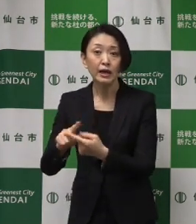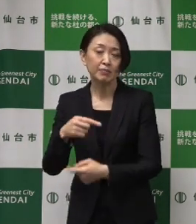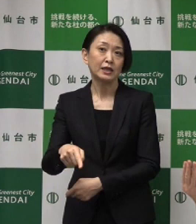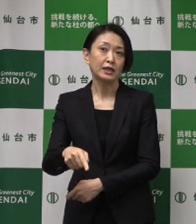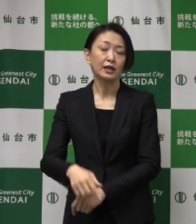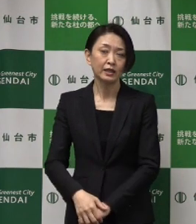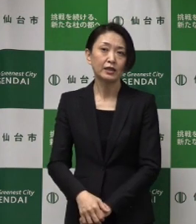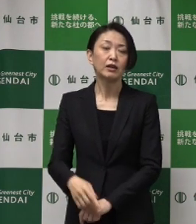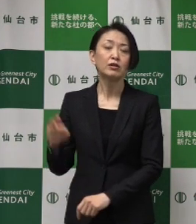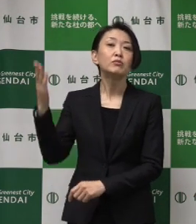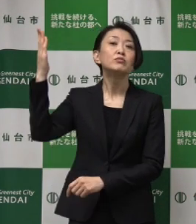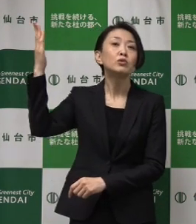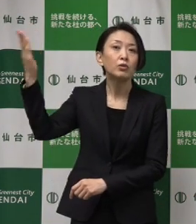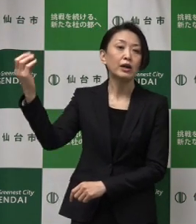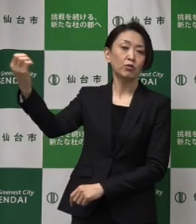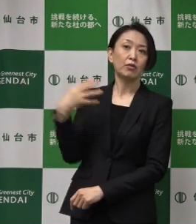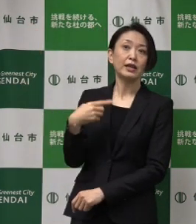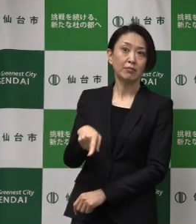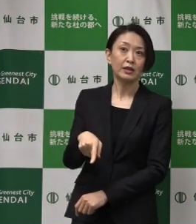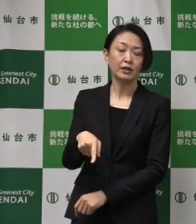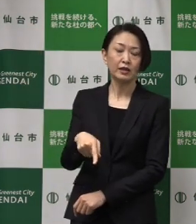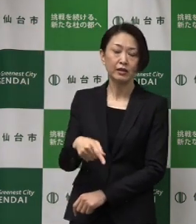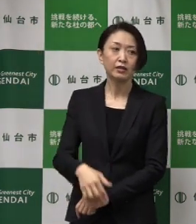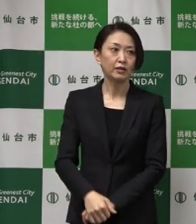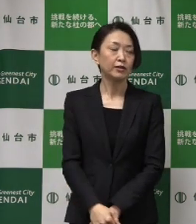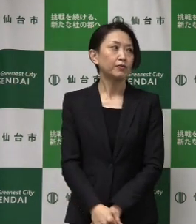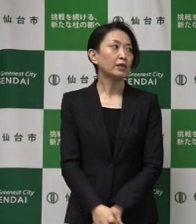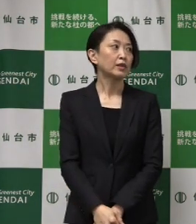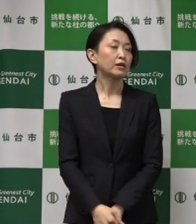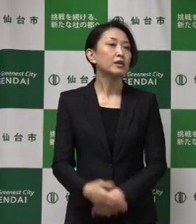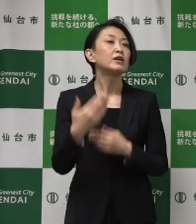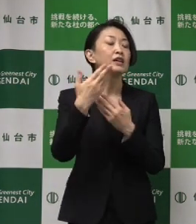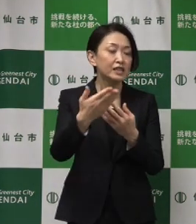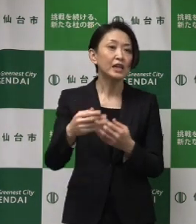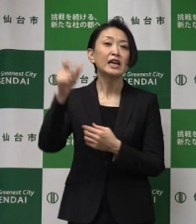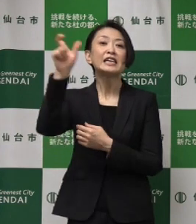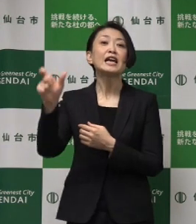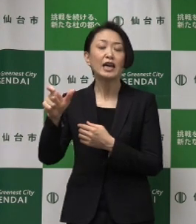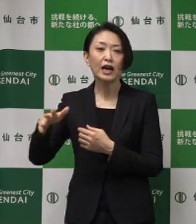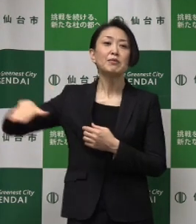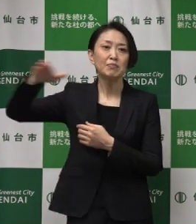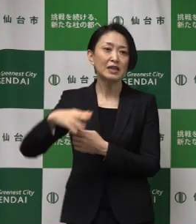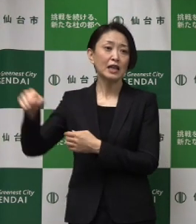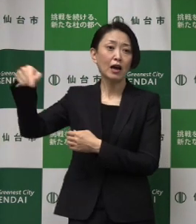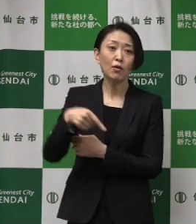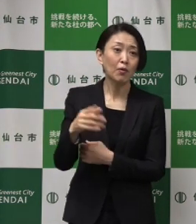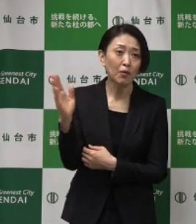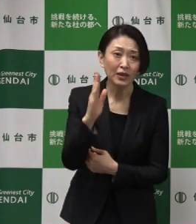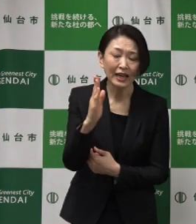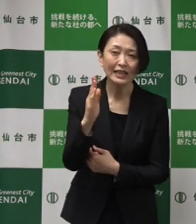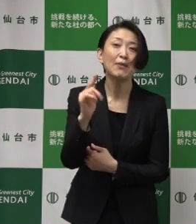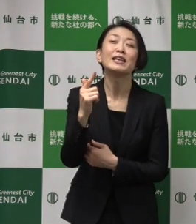それはあちらの方からです、あちらの方から。 あ、なるほど。国前提として丸々来ないという連絡が来たわけじゃない けど、はい、そうです、そうです、 競技によっ